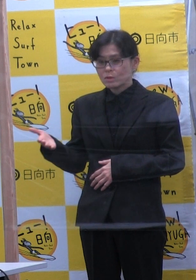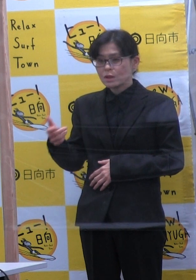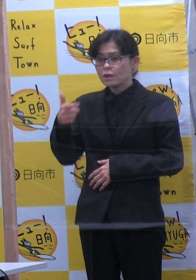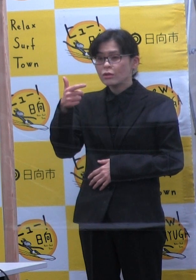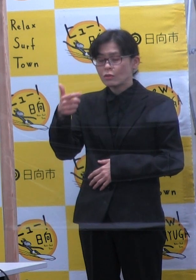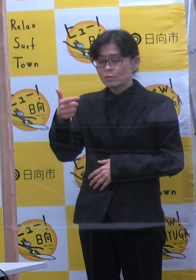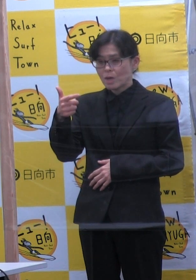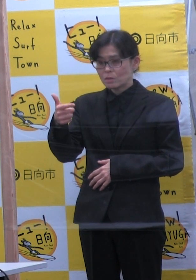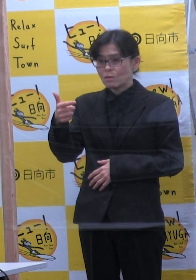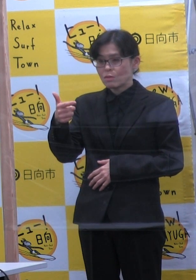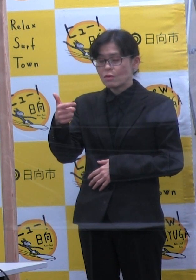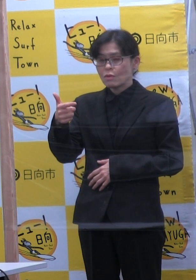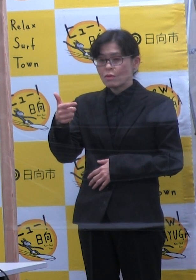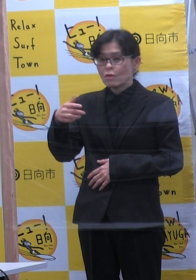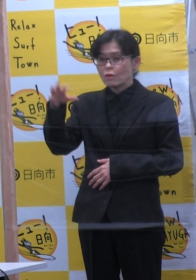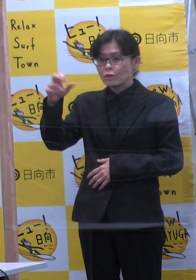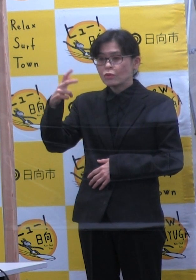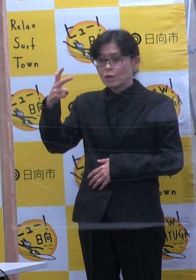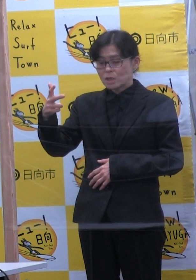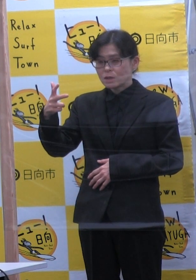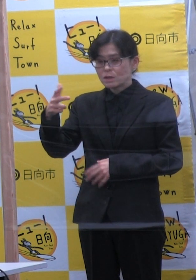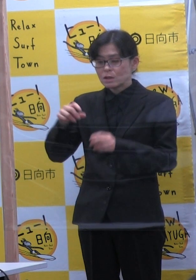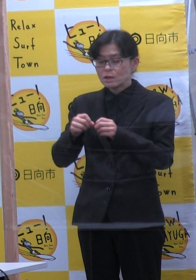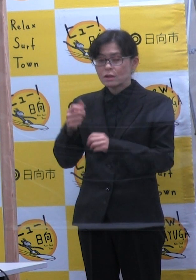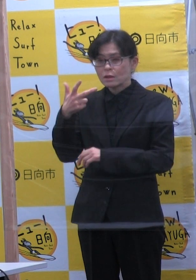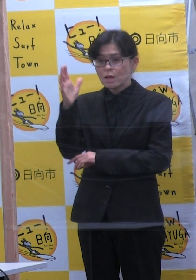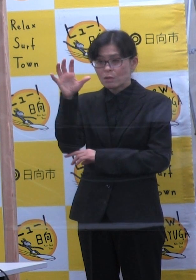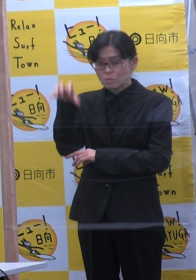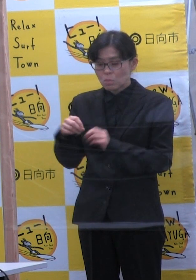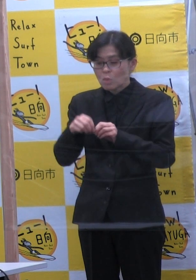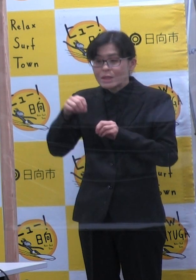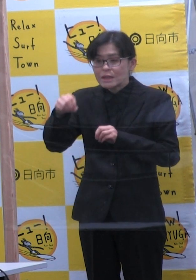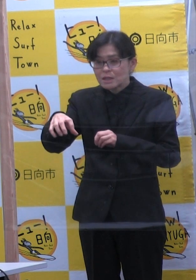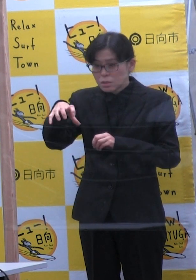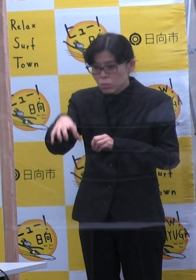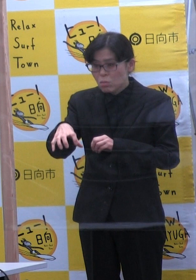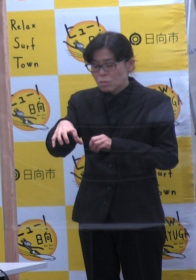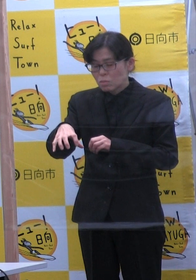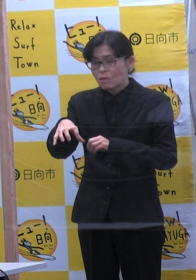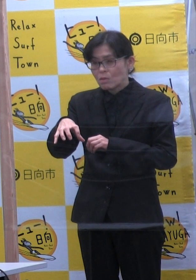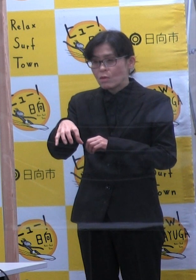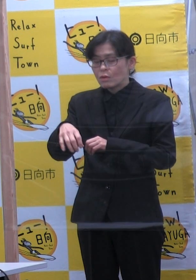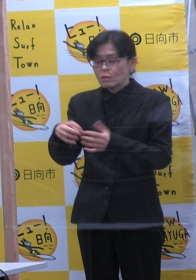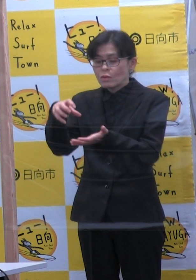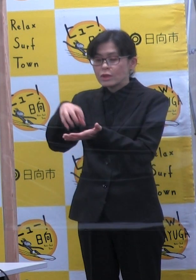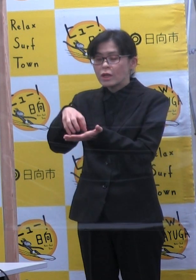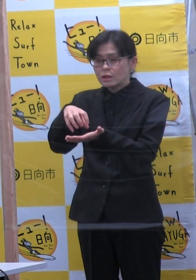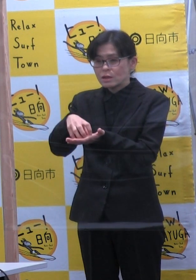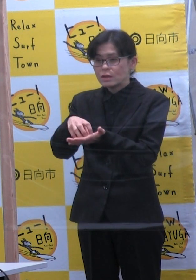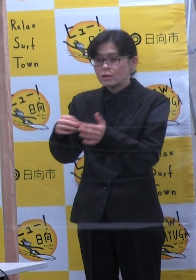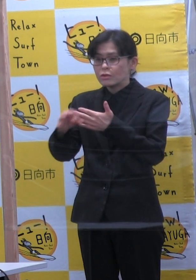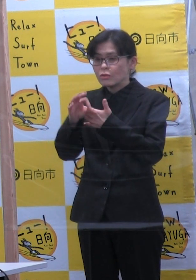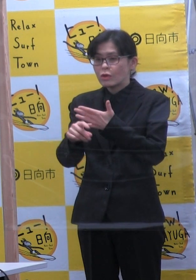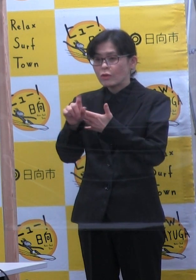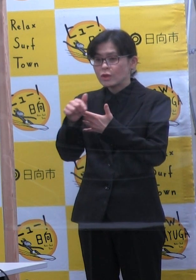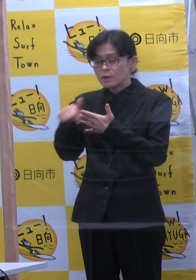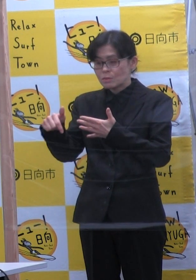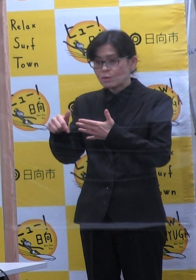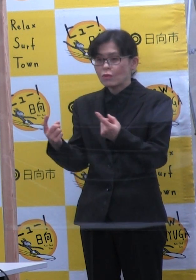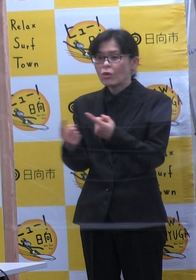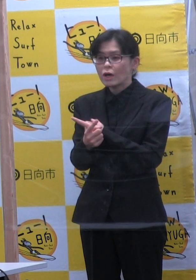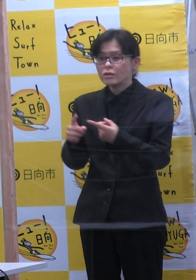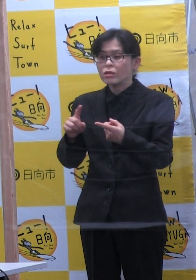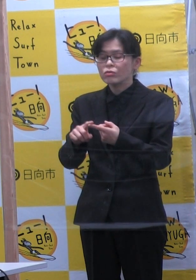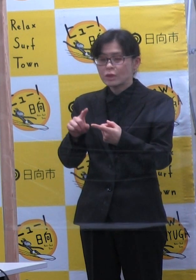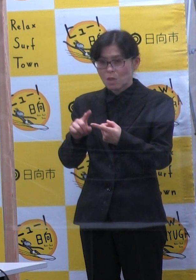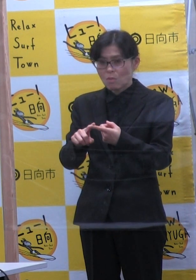番の日向市支所設置条例の一部を改正する条例については、施設の老朽